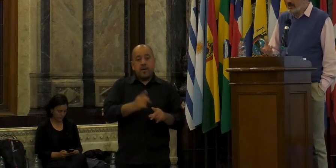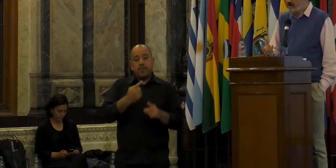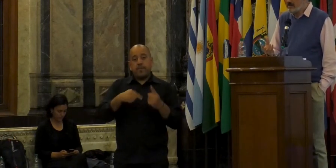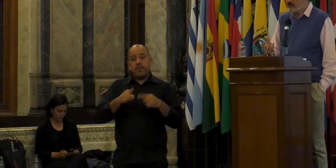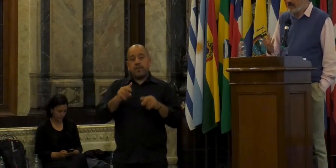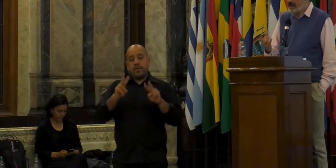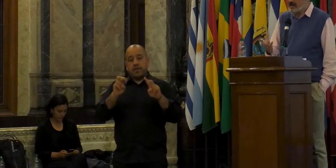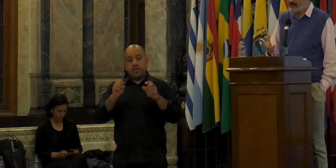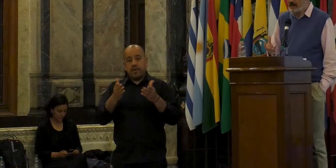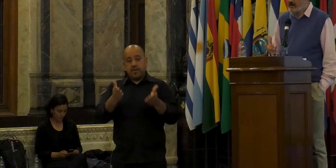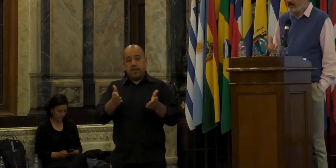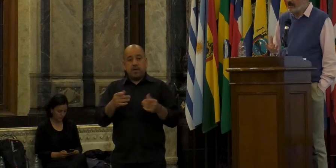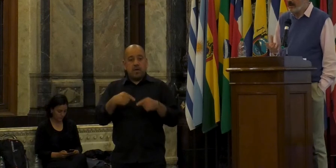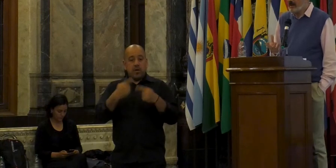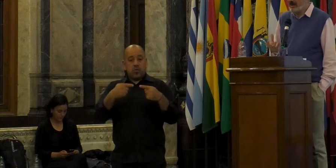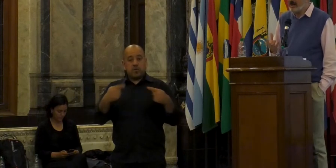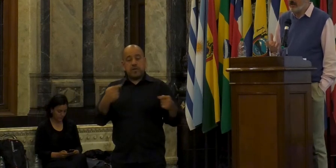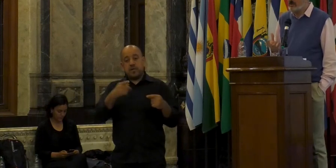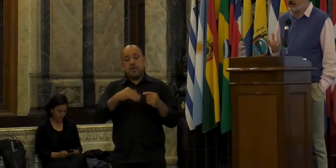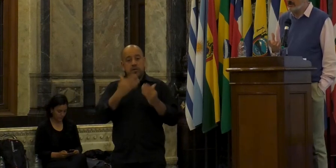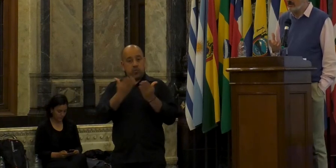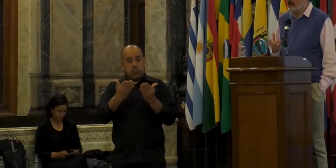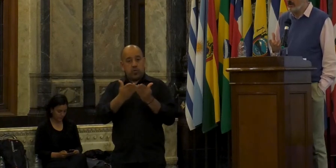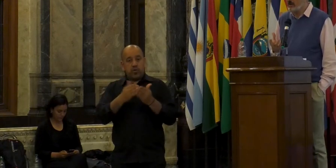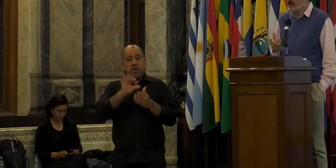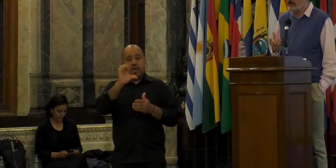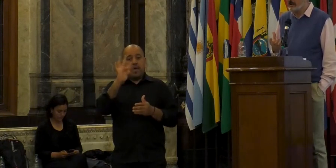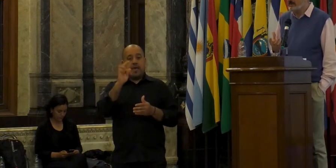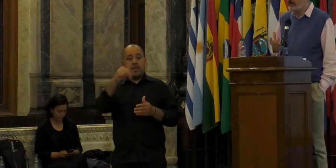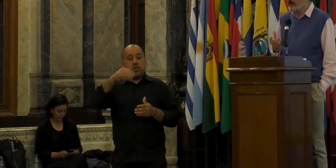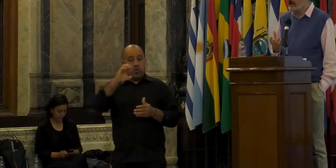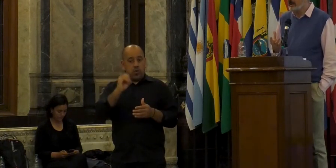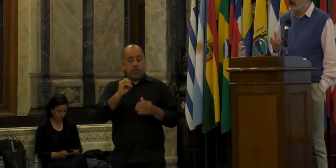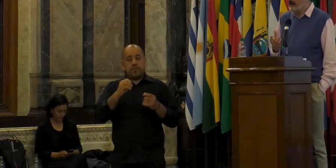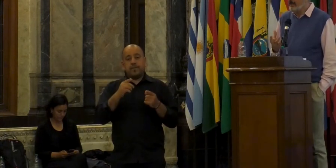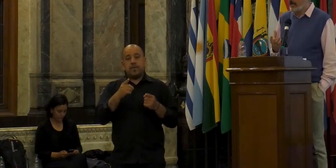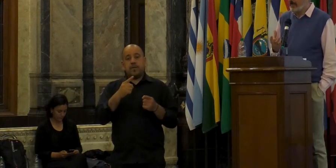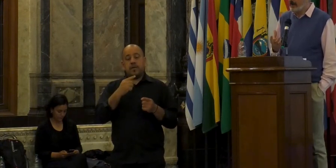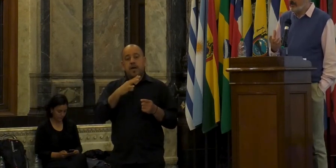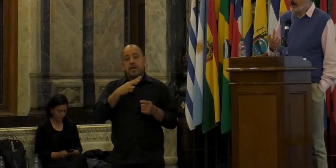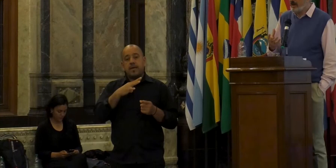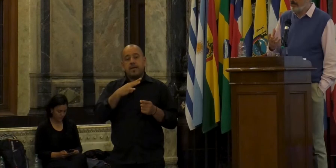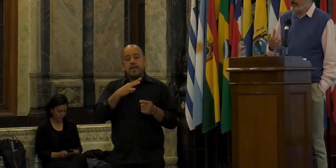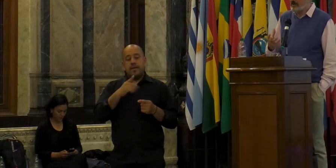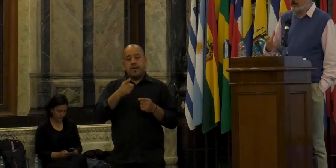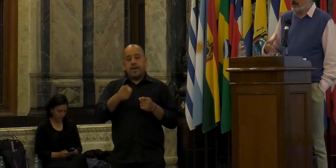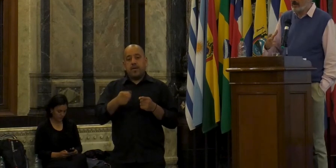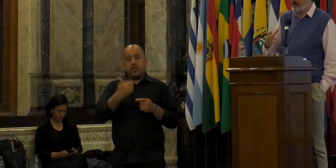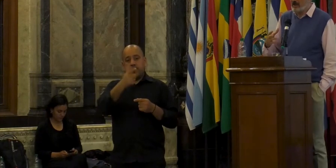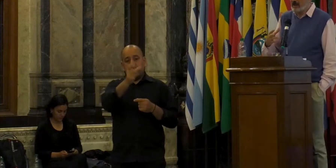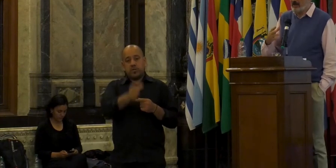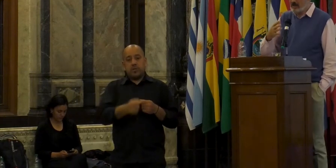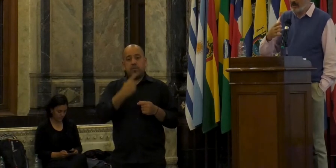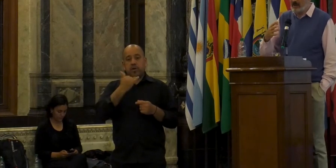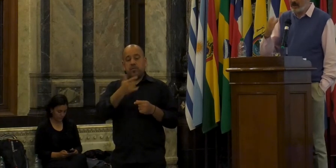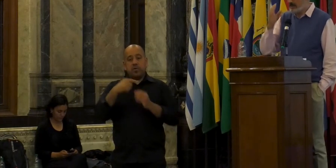cuestiones más pequeñas de la etnografía aparecen cosas como estas. Hay una persona, por